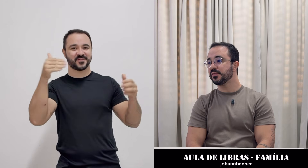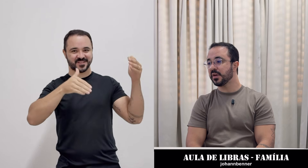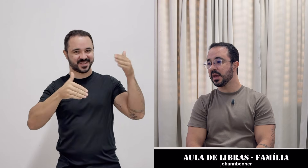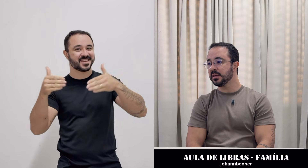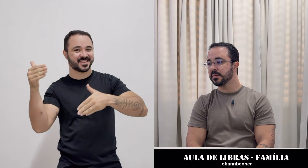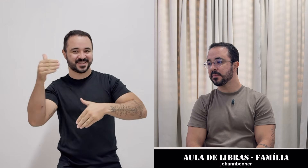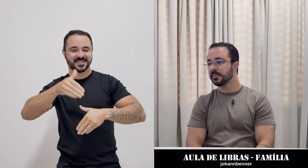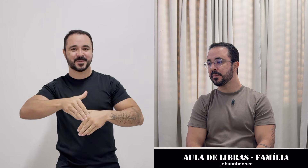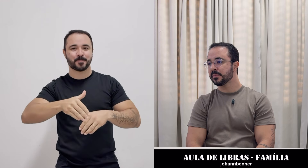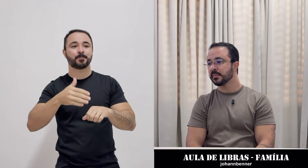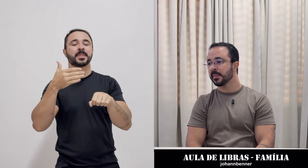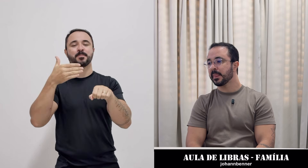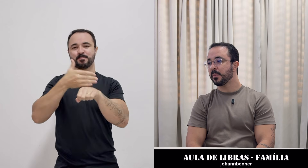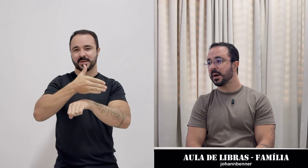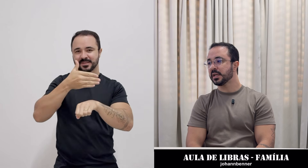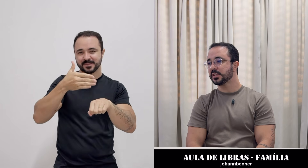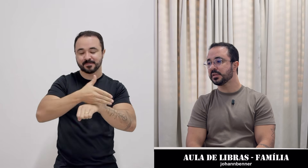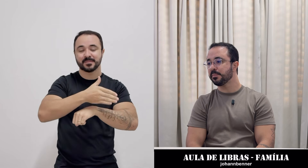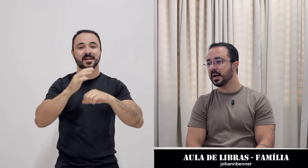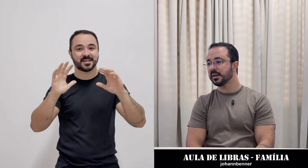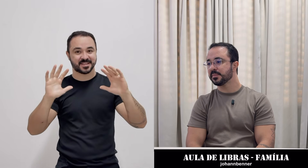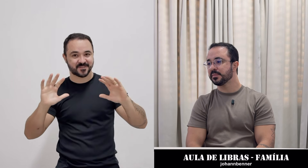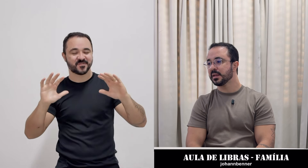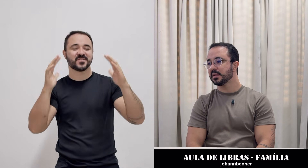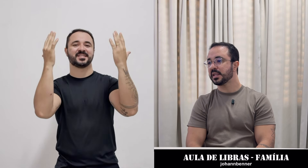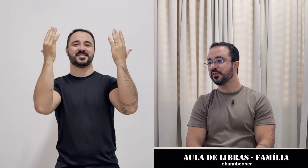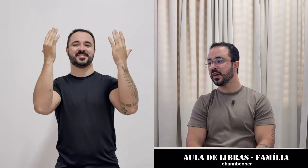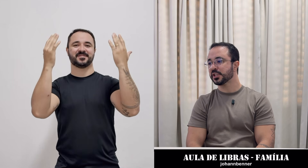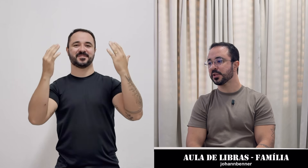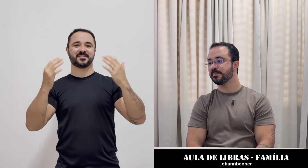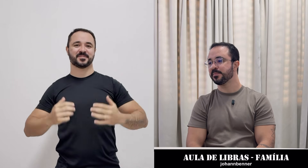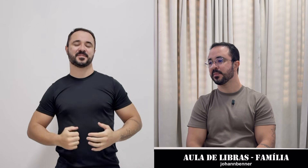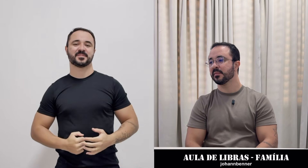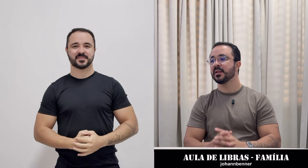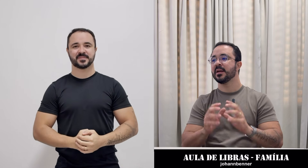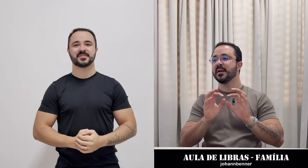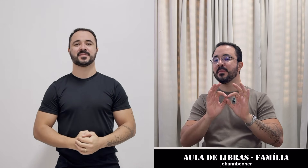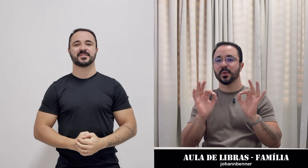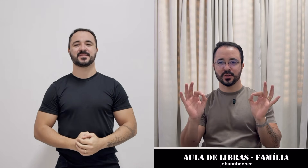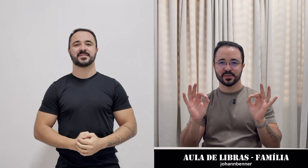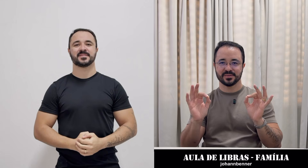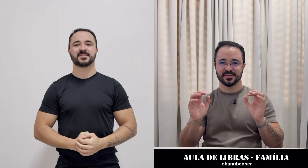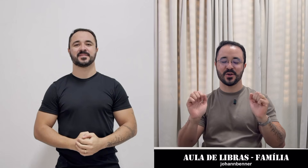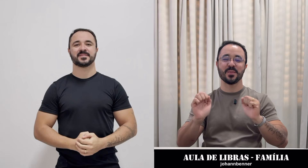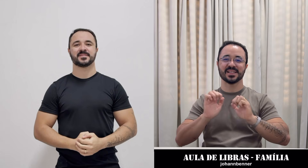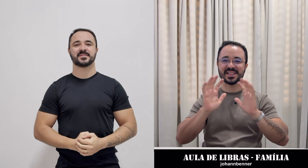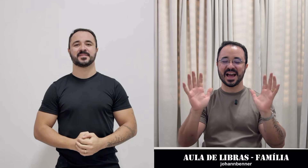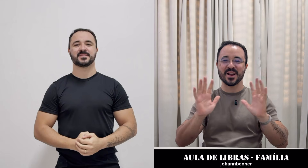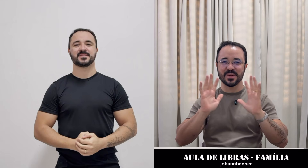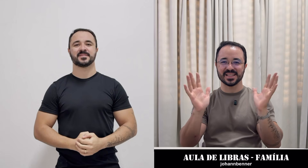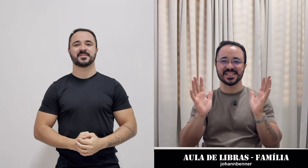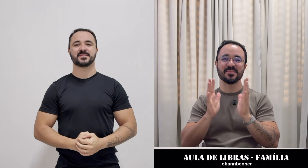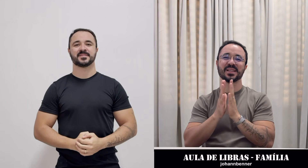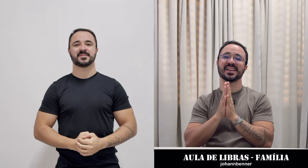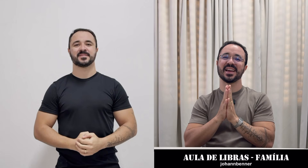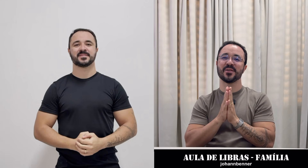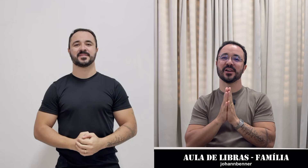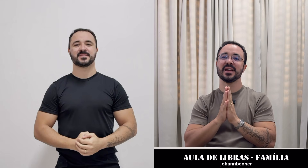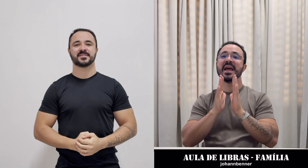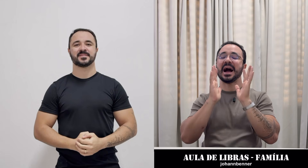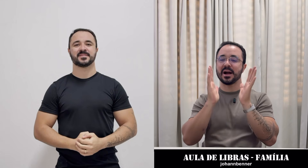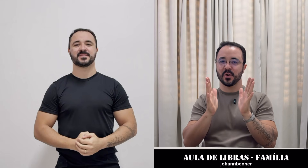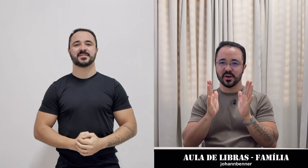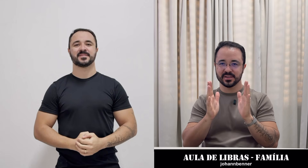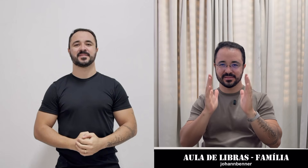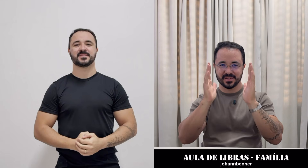também vêm participar da festa. Pronto? Ficou mais claro, mais simples aí